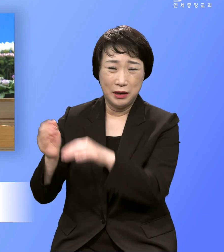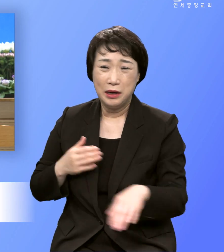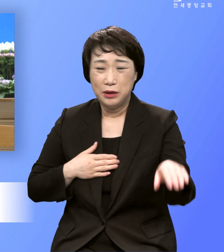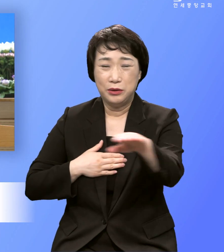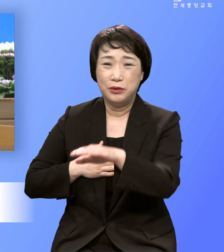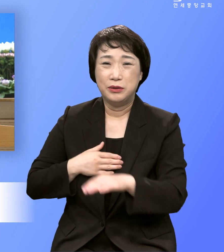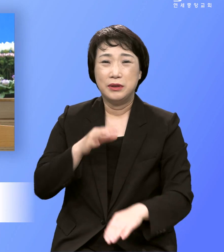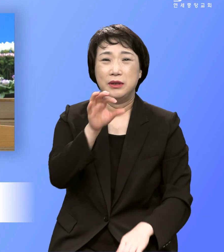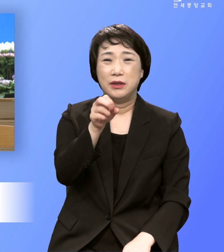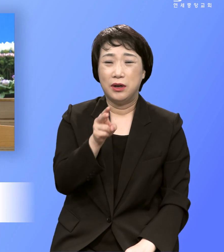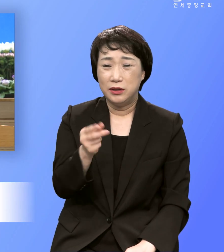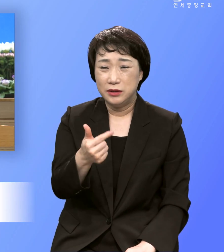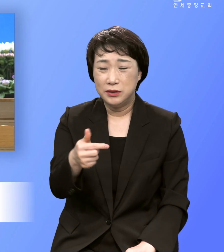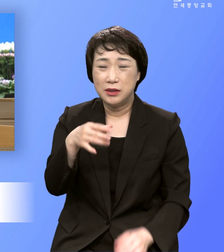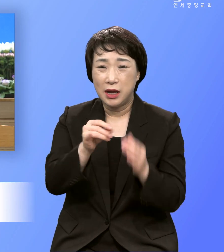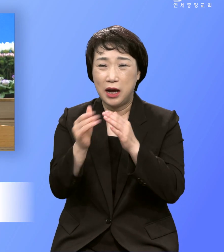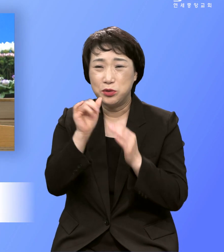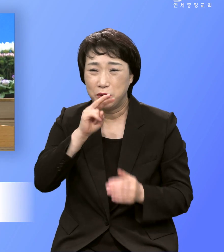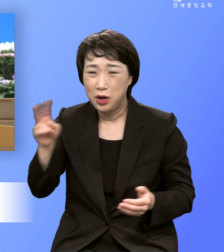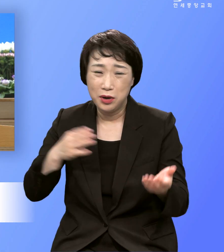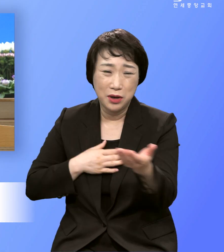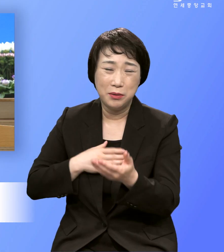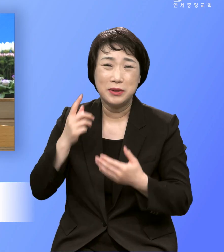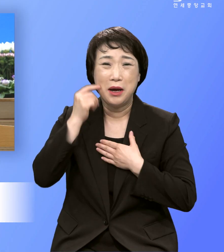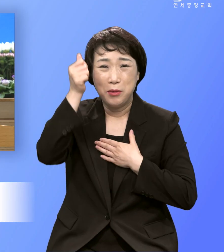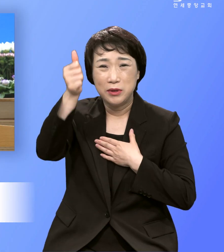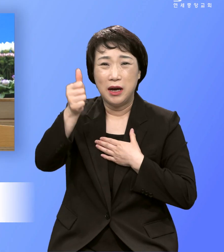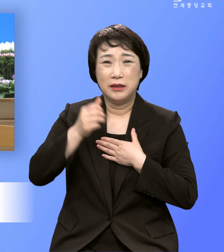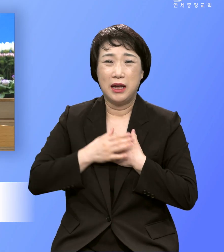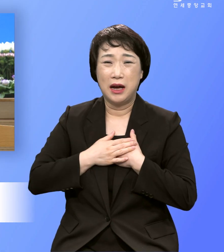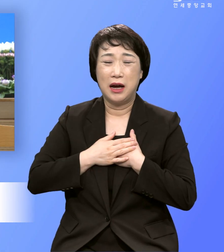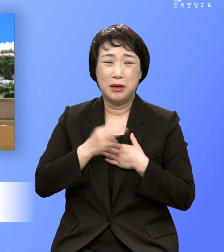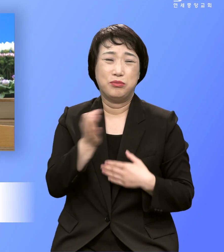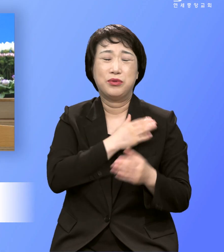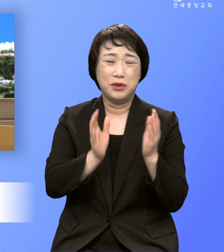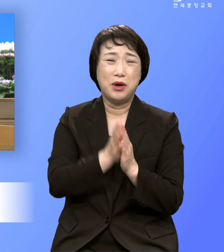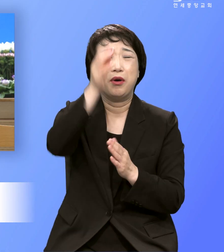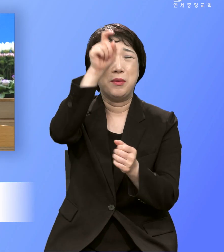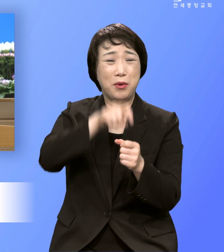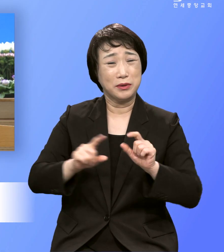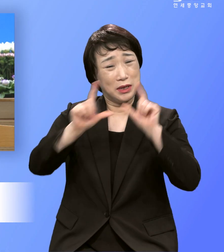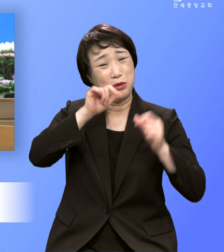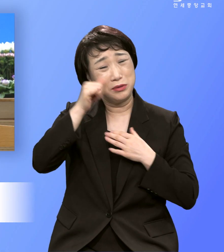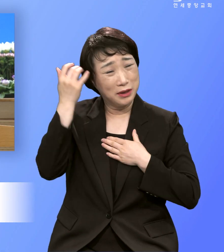연세가족이요, 담임 목사가 부귀영화를 위해 합니까?